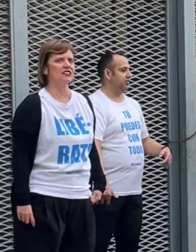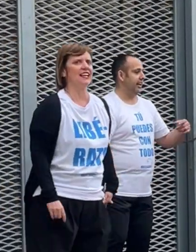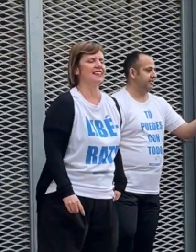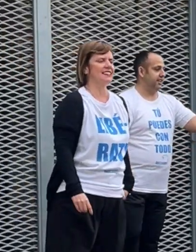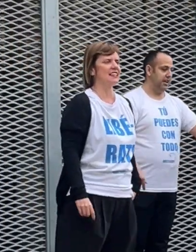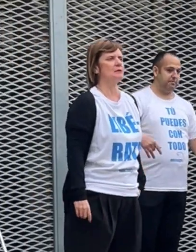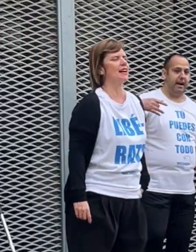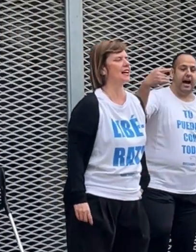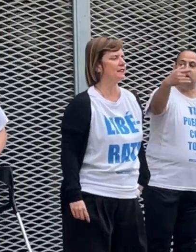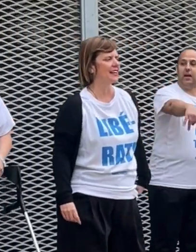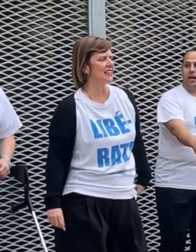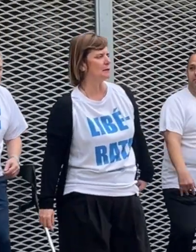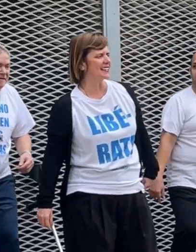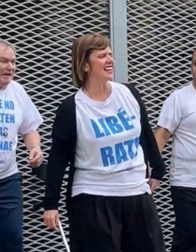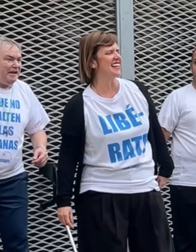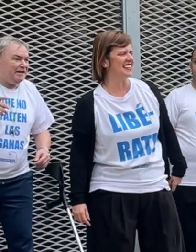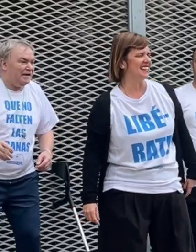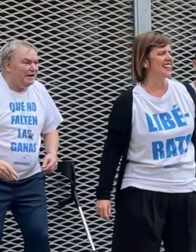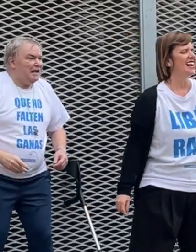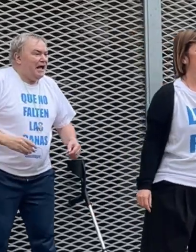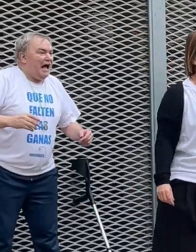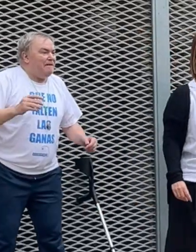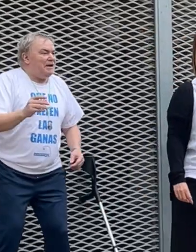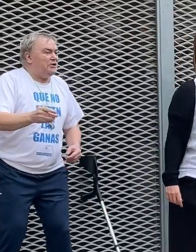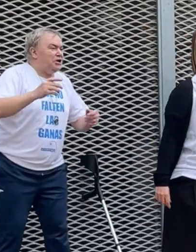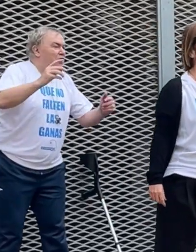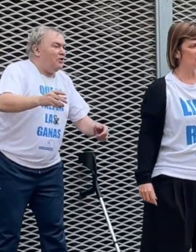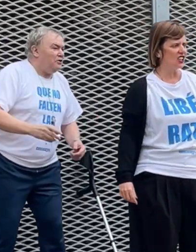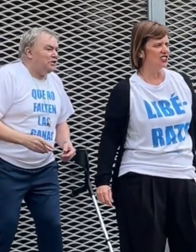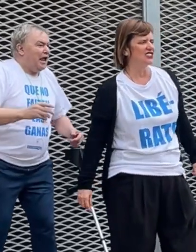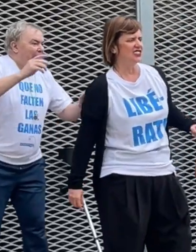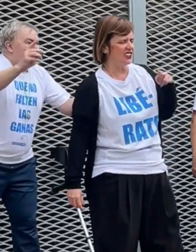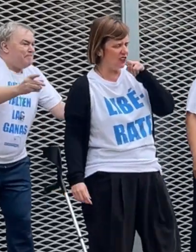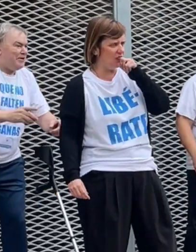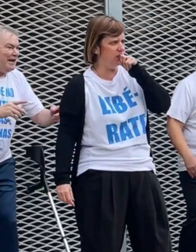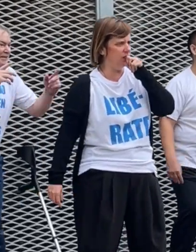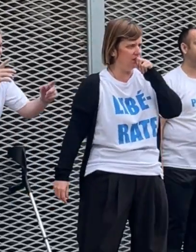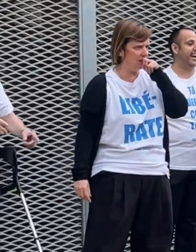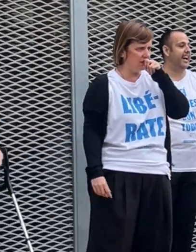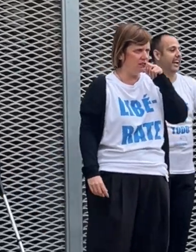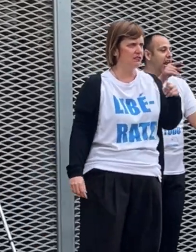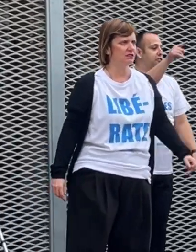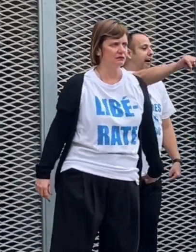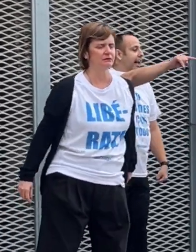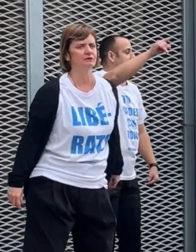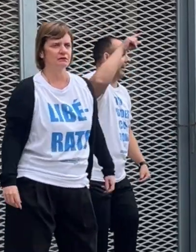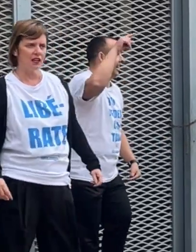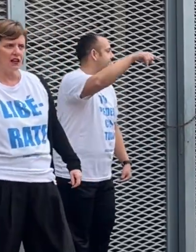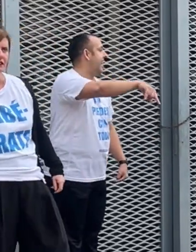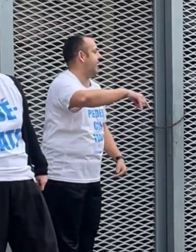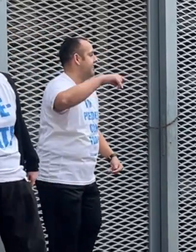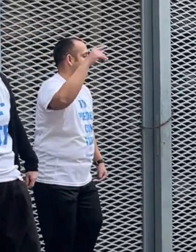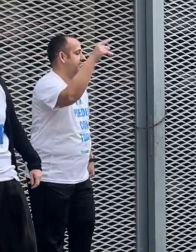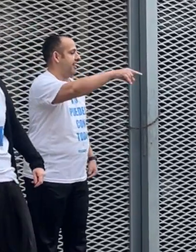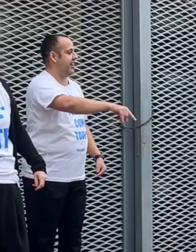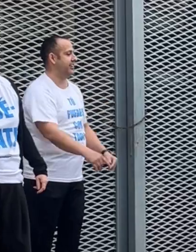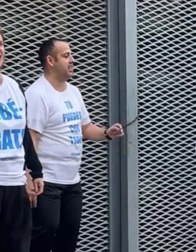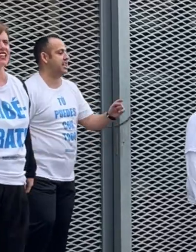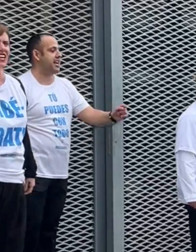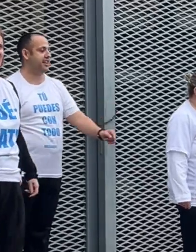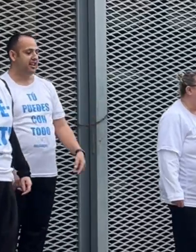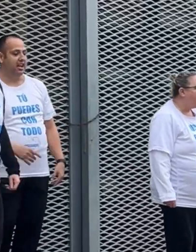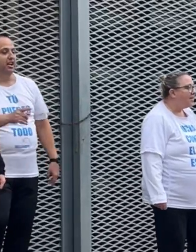lucha contra el estigma, no hay que perder, abre los ojos. Empodérate, que no falten las ganas de